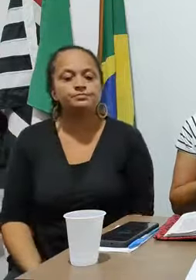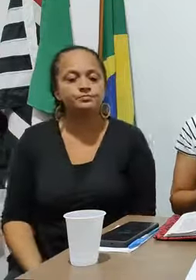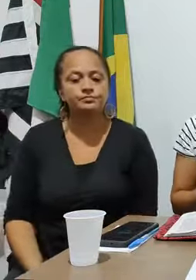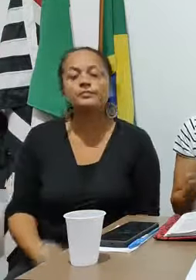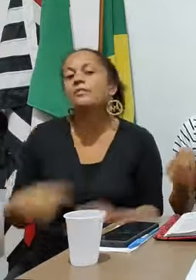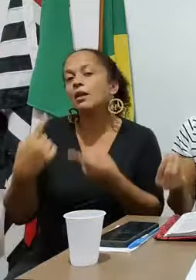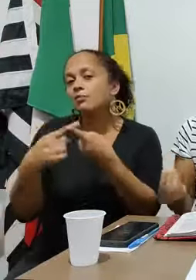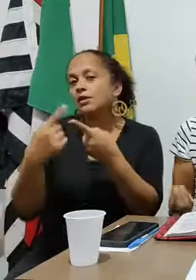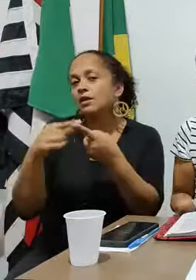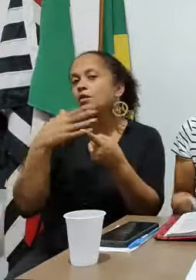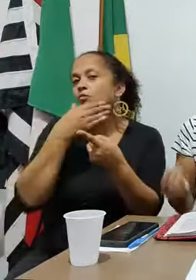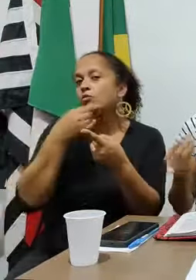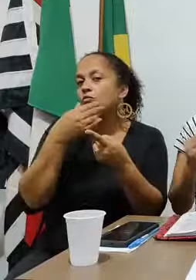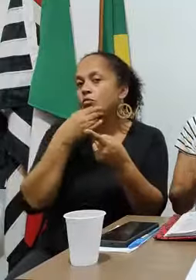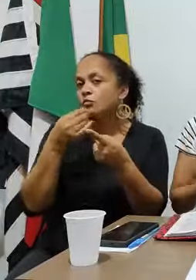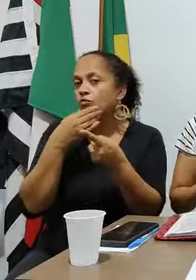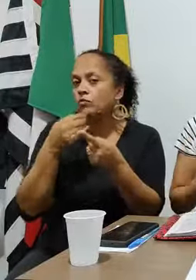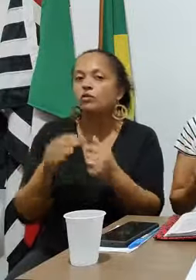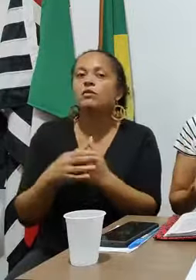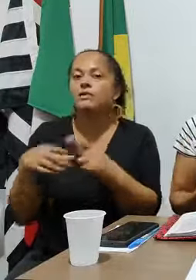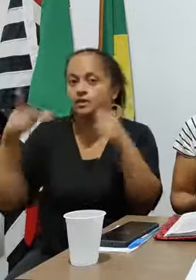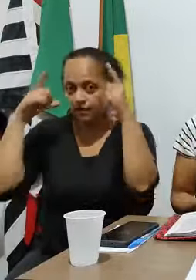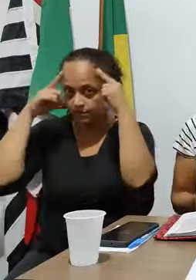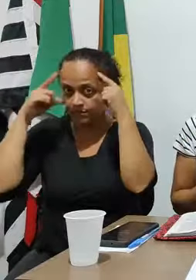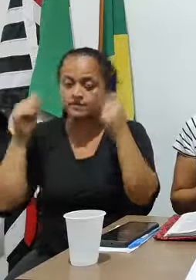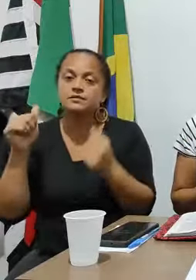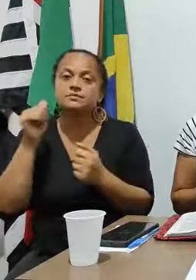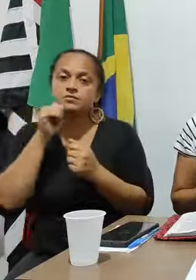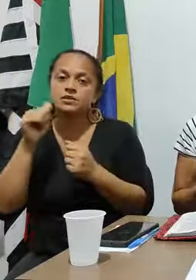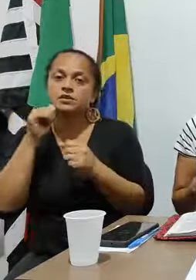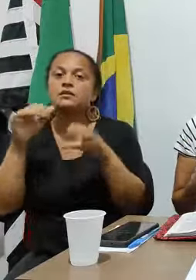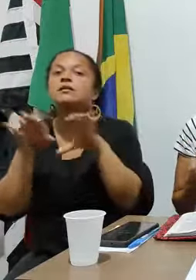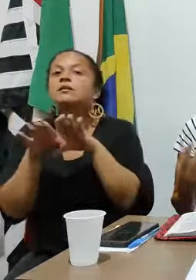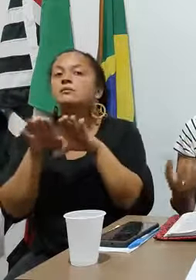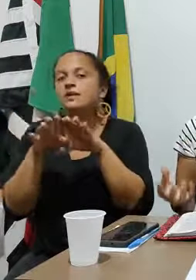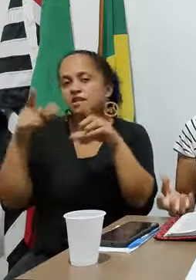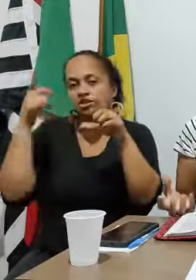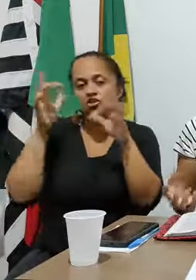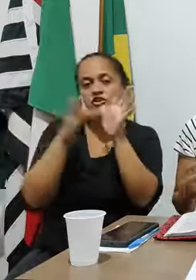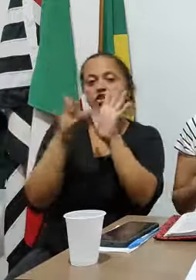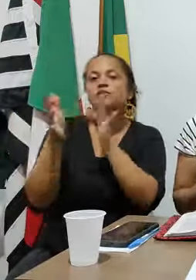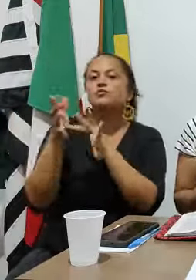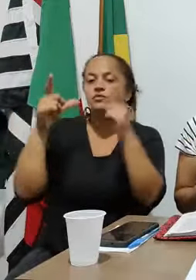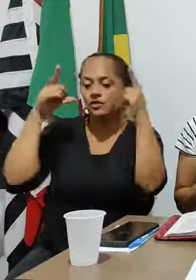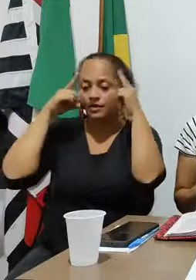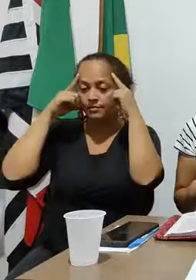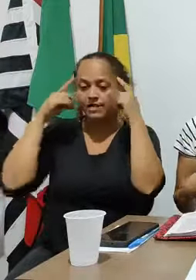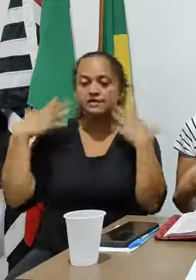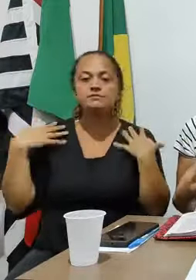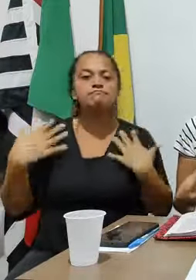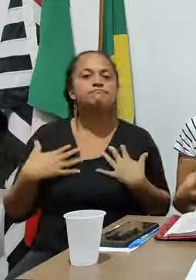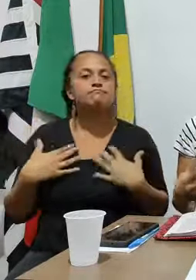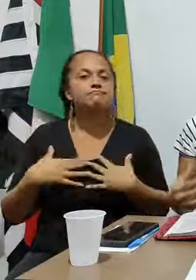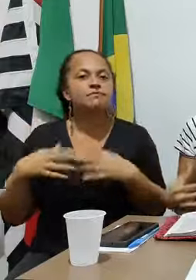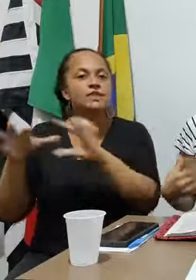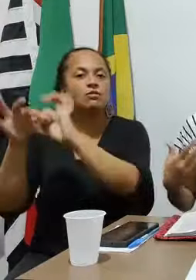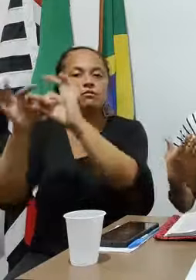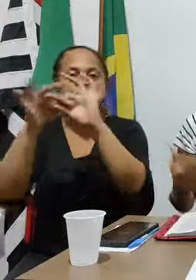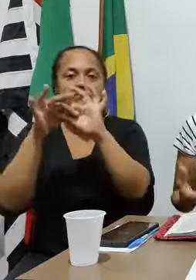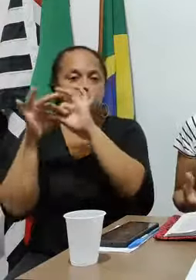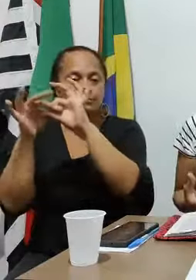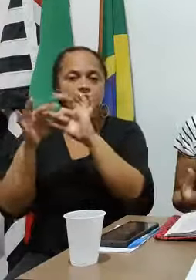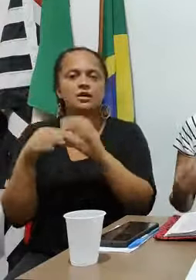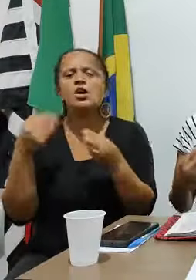porque o marido é o cabeça da mulher, como também Cristo é o cabeça da igreja, sendo este mesmo o salvador do corpo. Como, porém, a igreja está sujeita